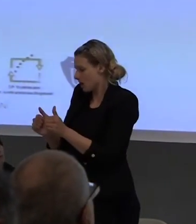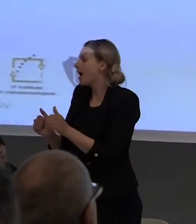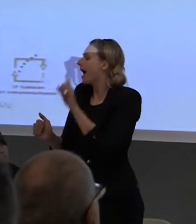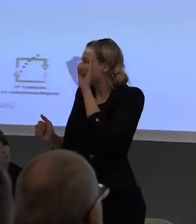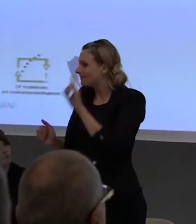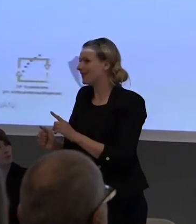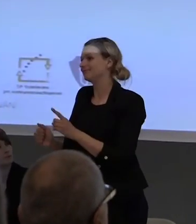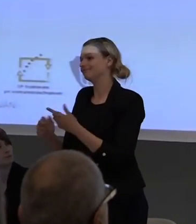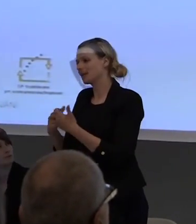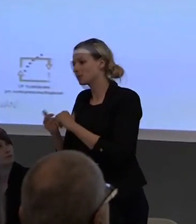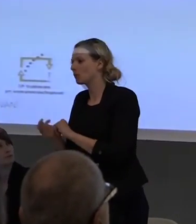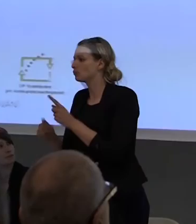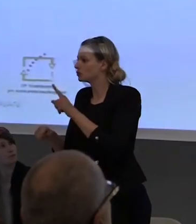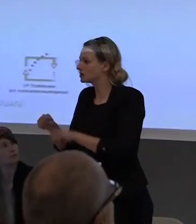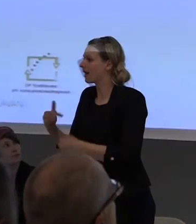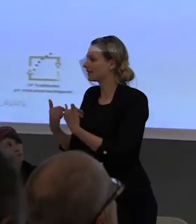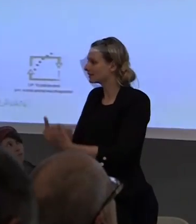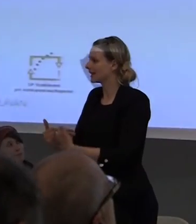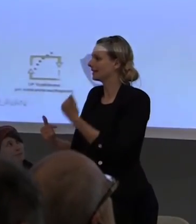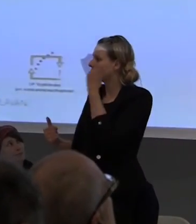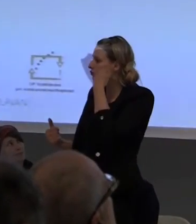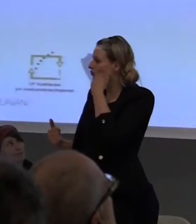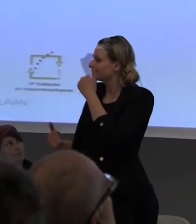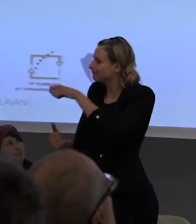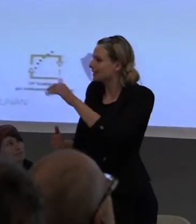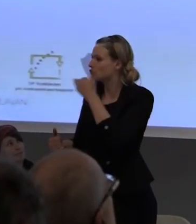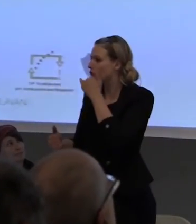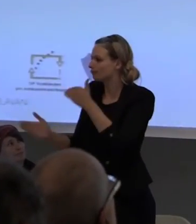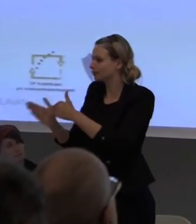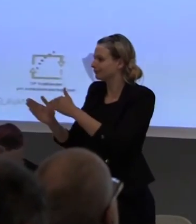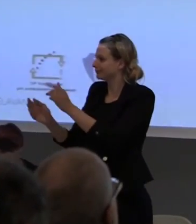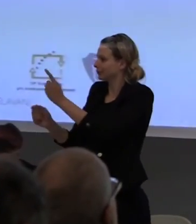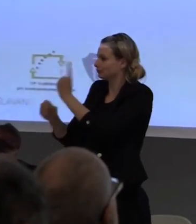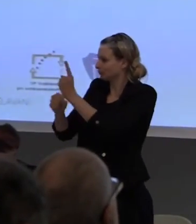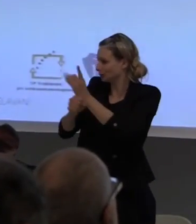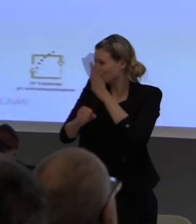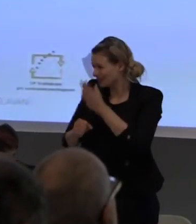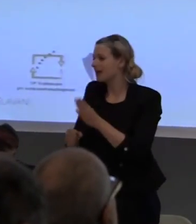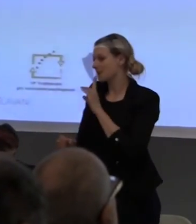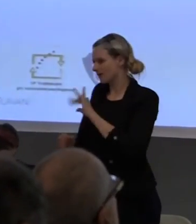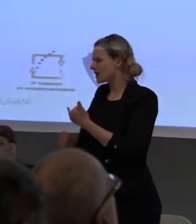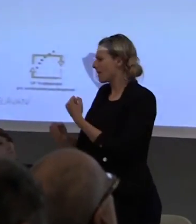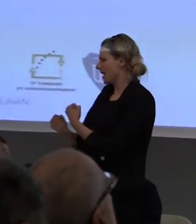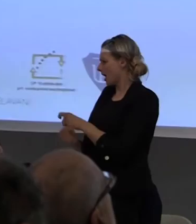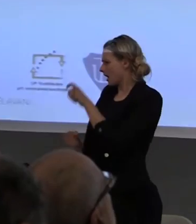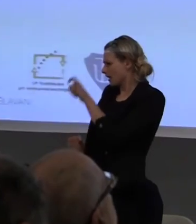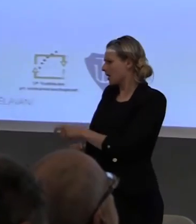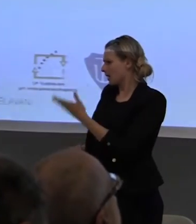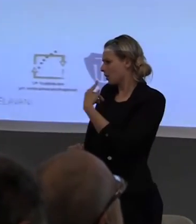spojené další otazníky, které nastínil pan docent.